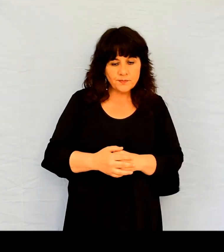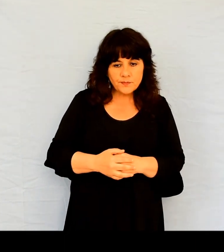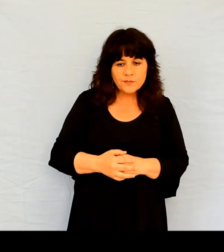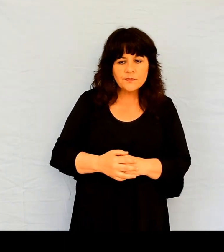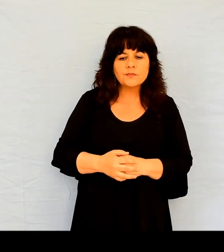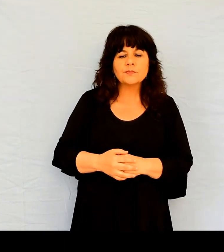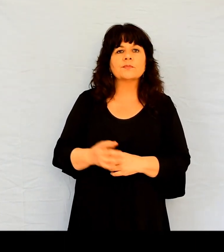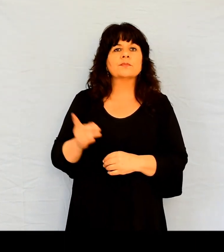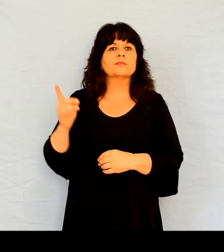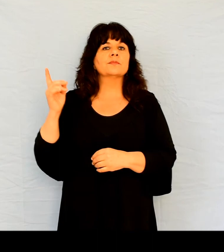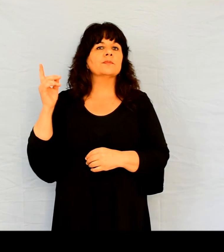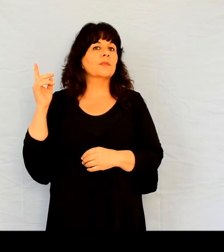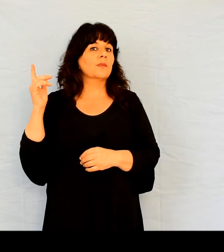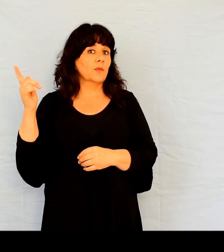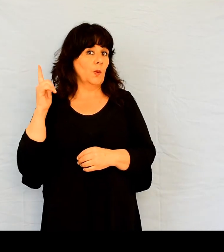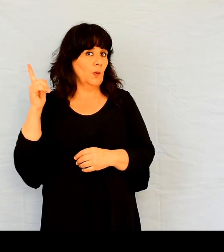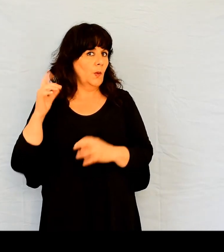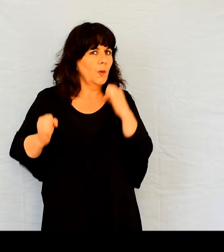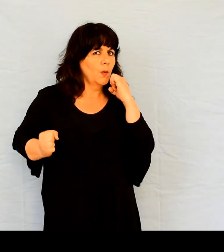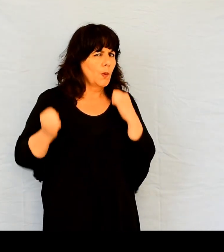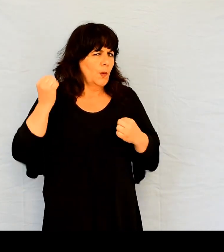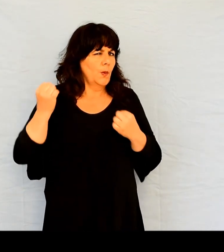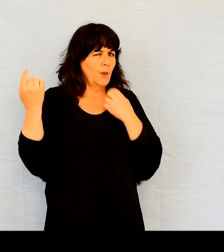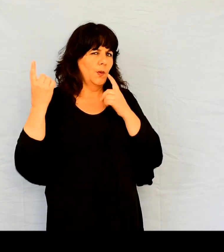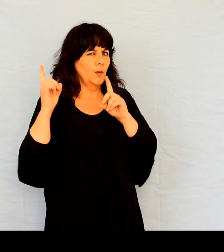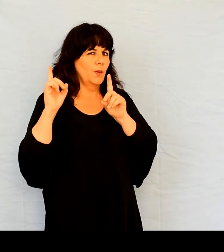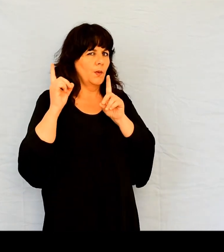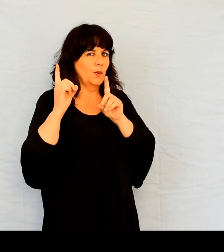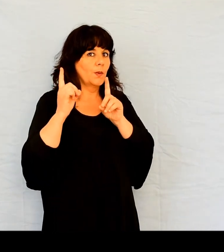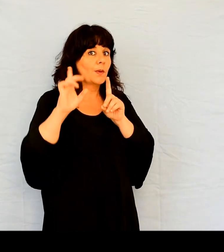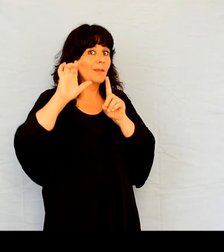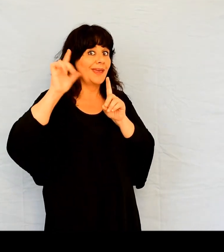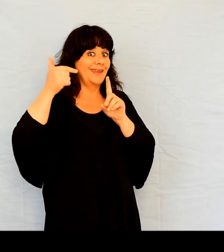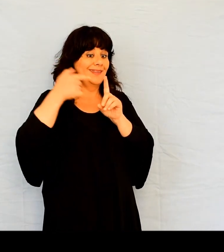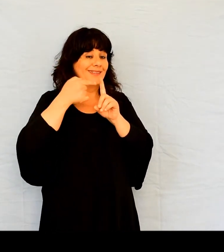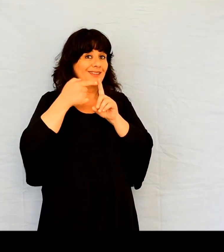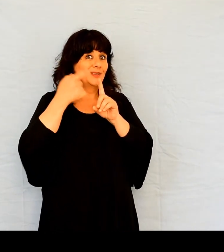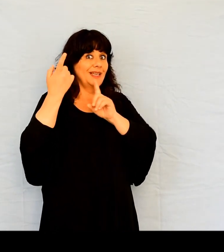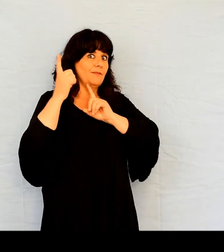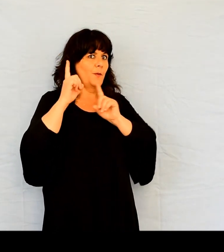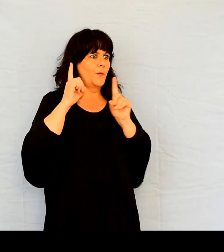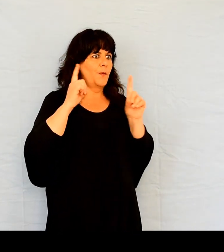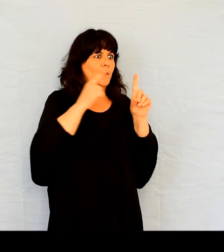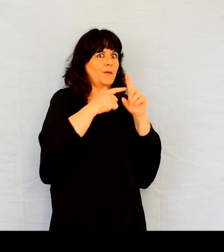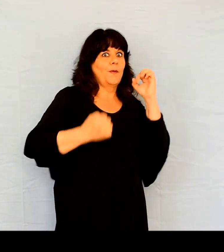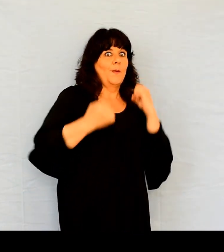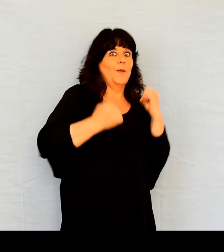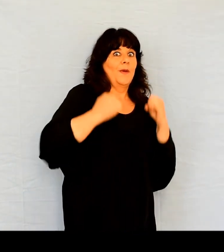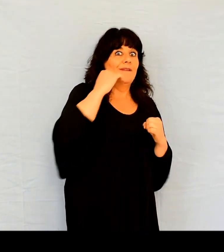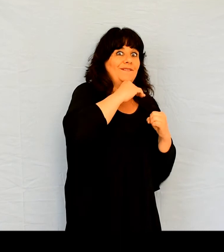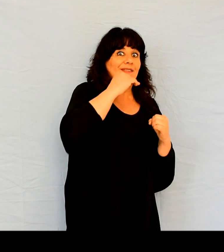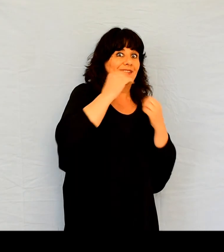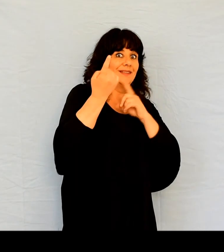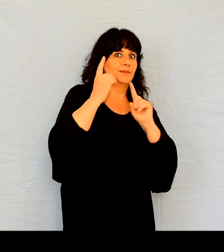Ils couraient tous deux ensemble, mais l'autre disciple courut plus vite que Pierre et arriva le premier au